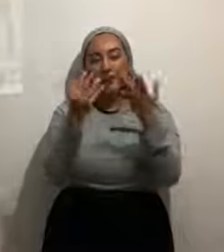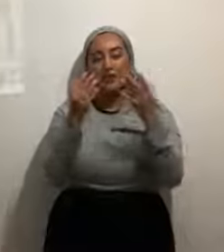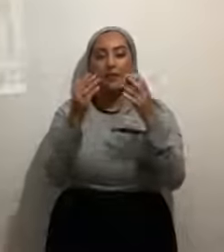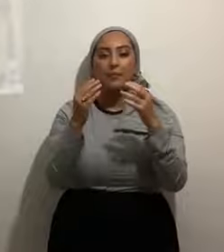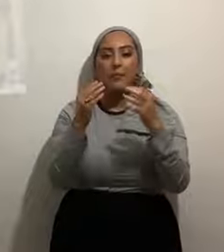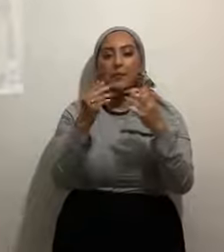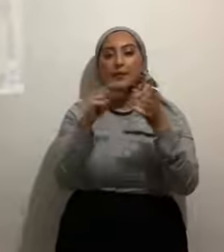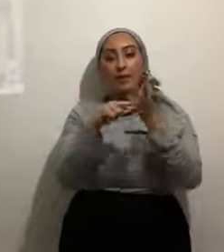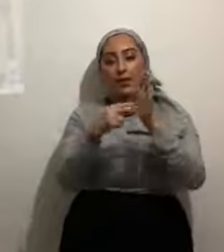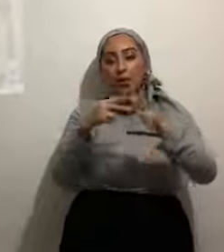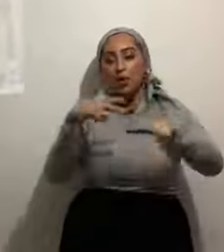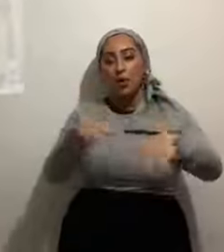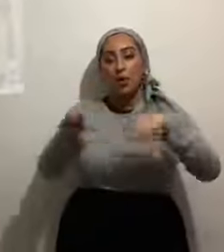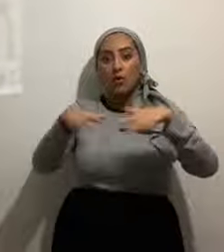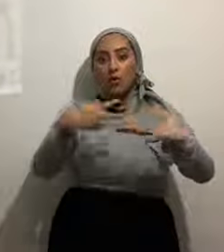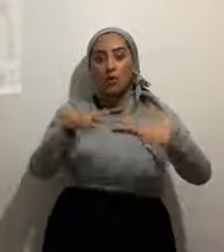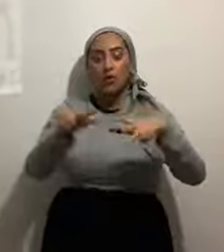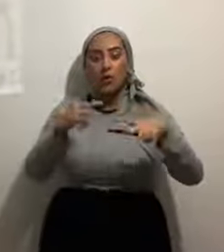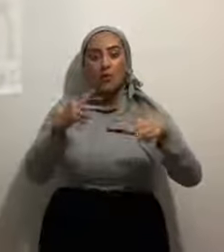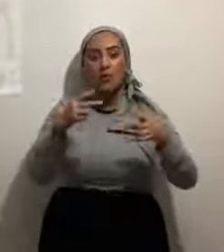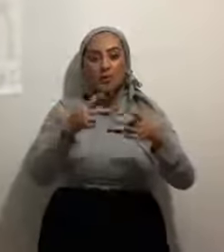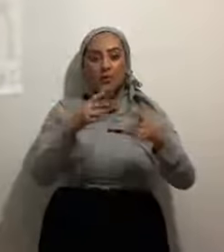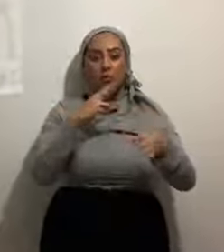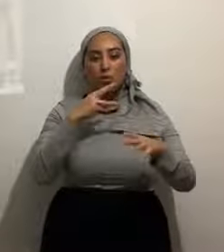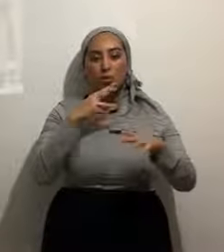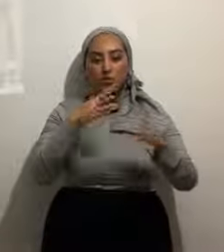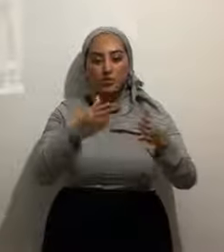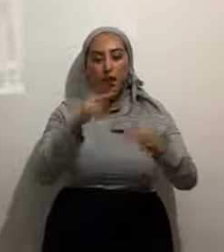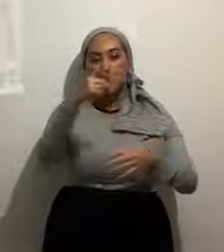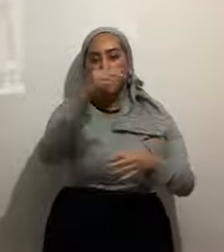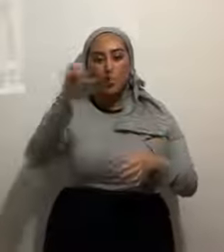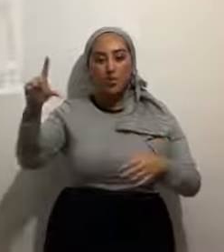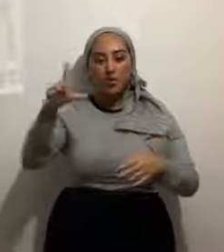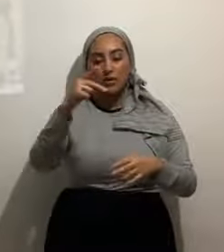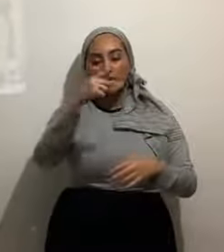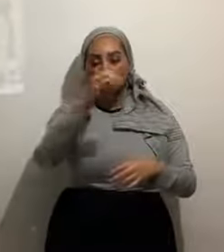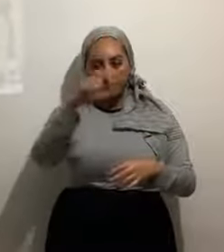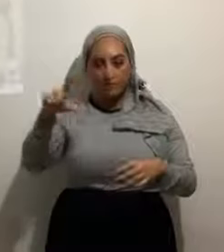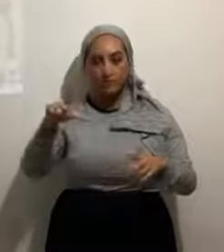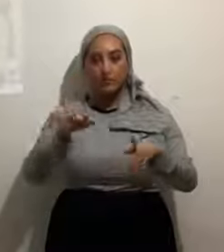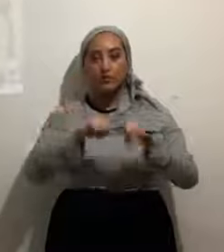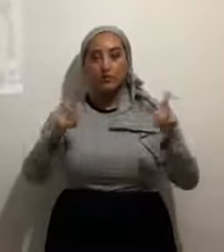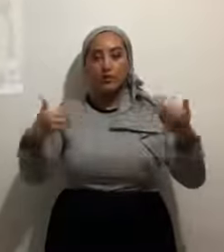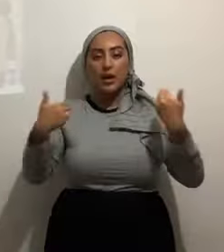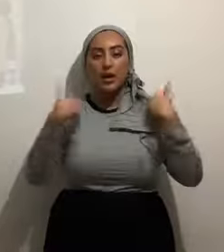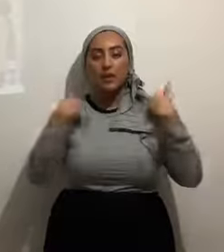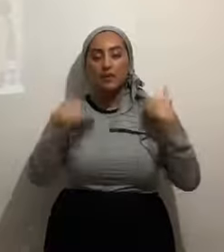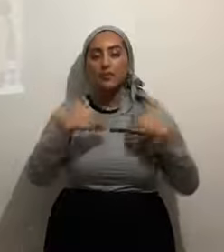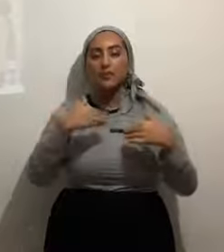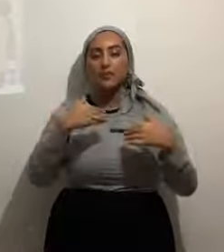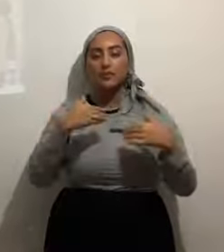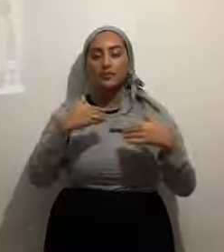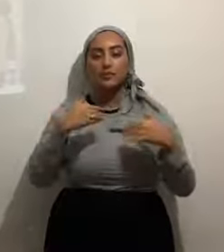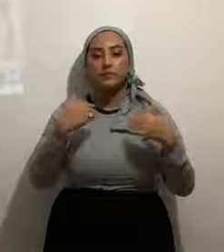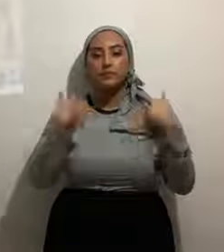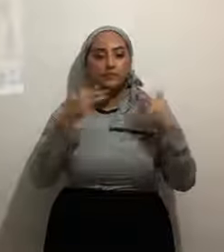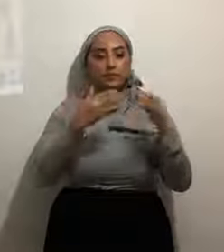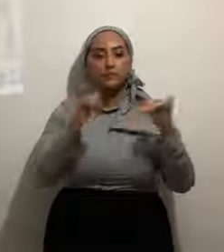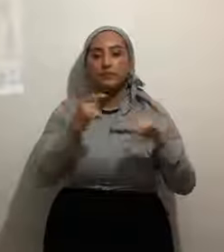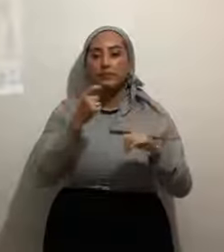es que van caminando, es una piscina, una alberca, ¿verdad? Pero hay acrílico, o sea, como si fuera, es plástico,